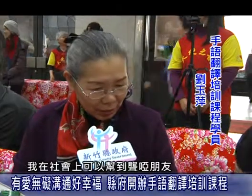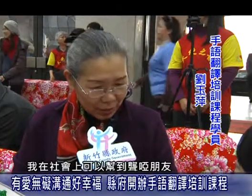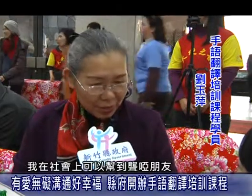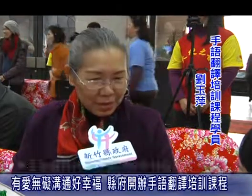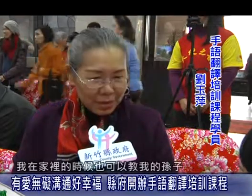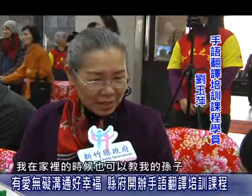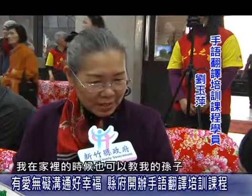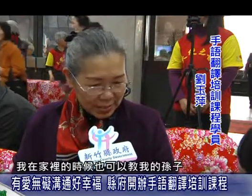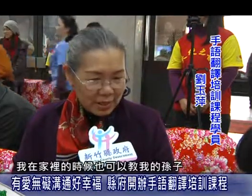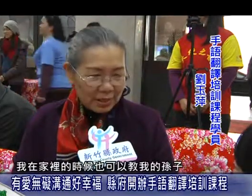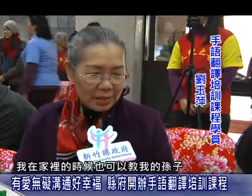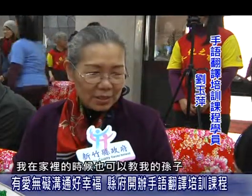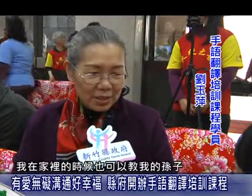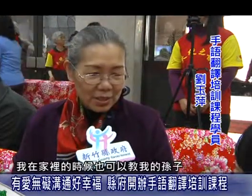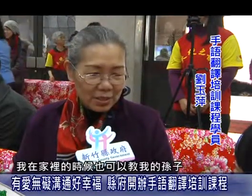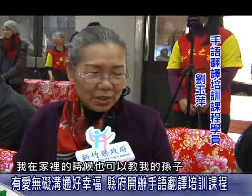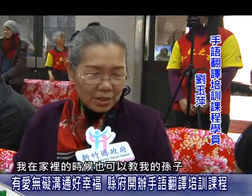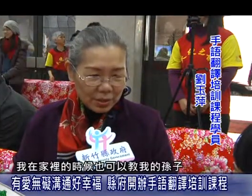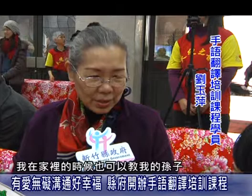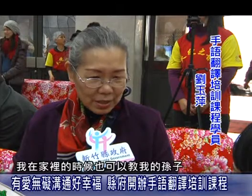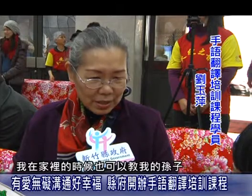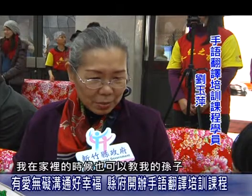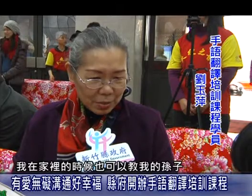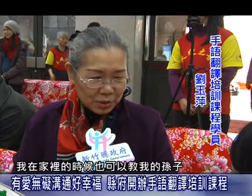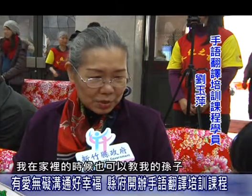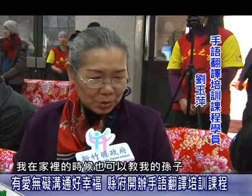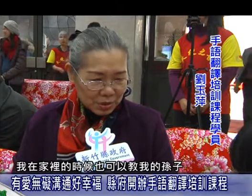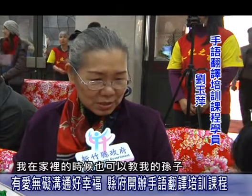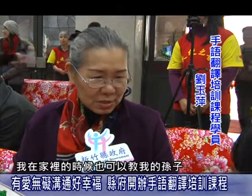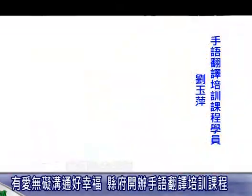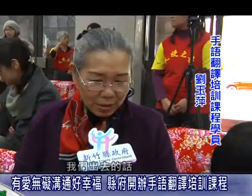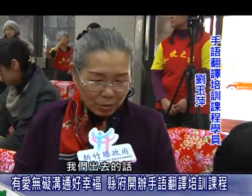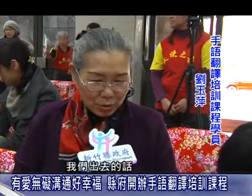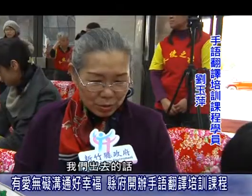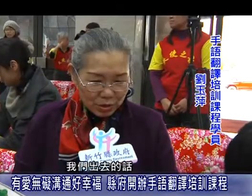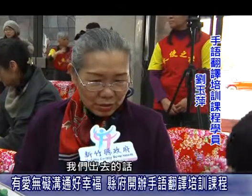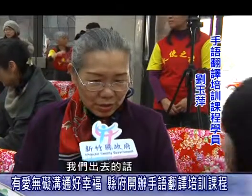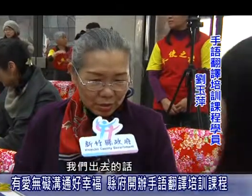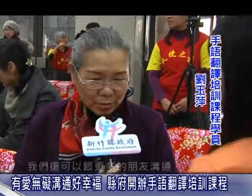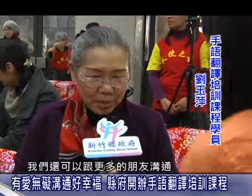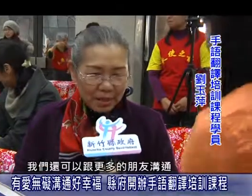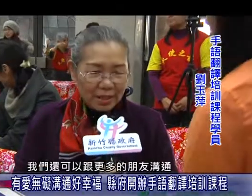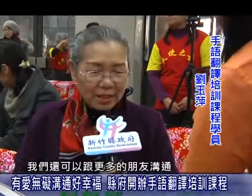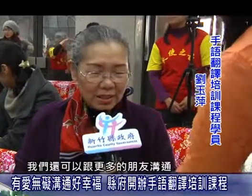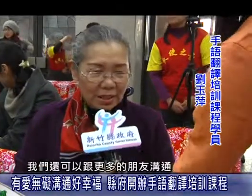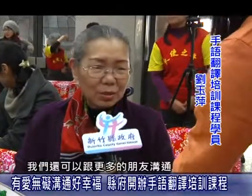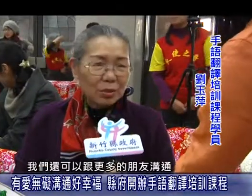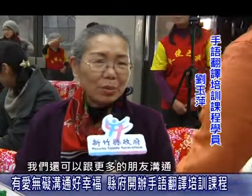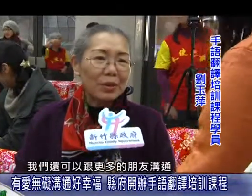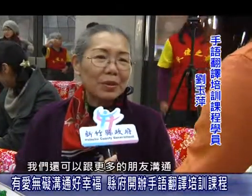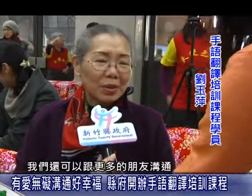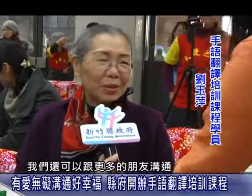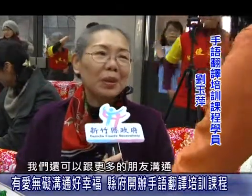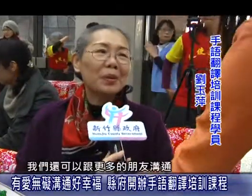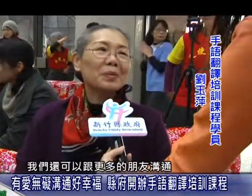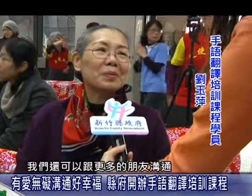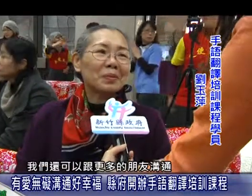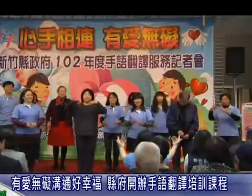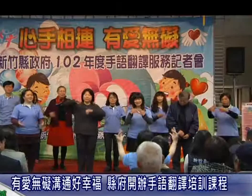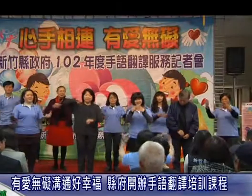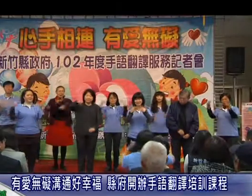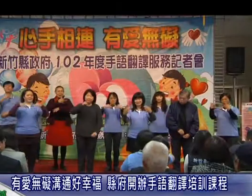聋哑朋友，我在家里的时候我可以教我的孙子。那我们出去的话我们还可以跟更多的朋友沟